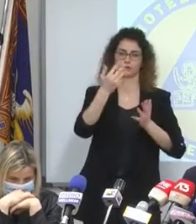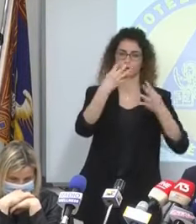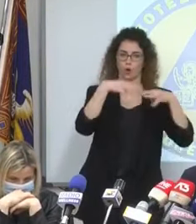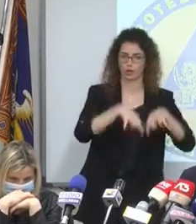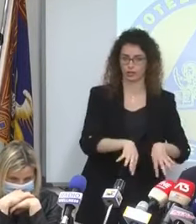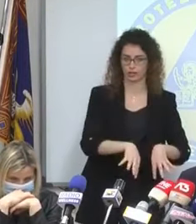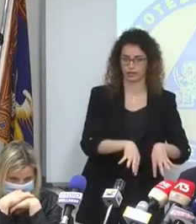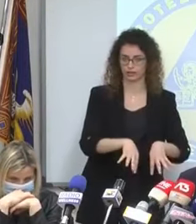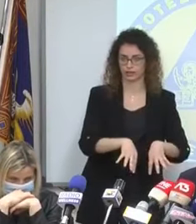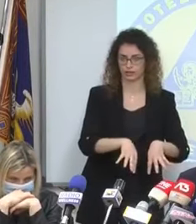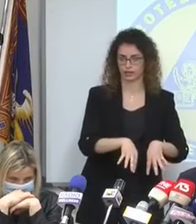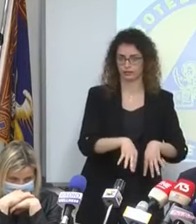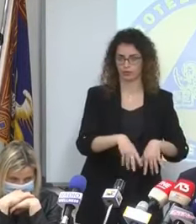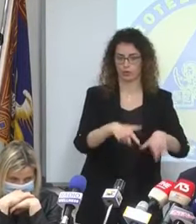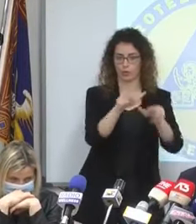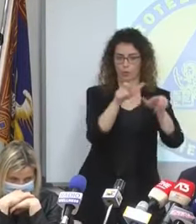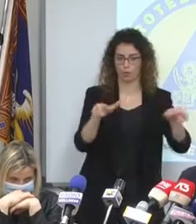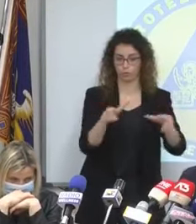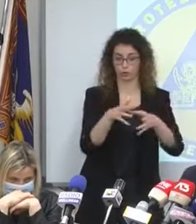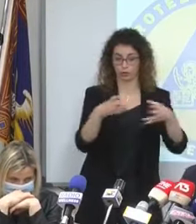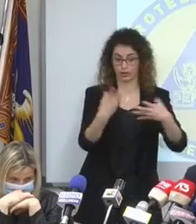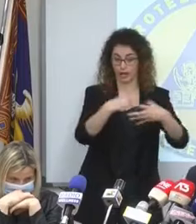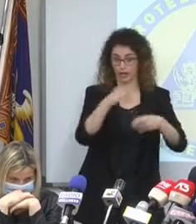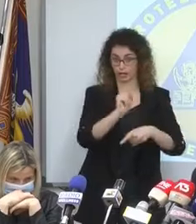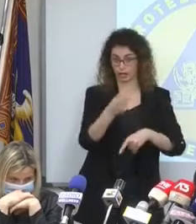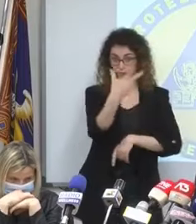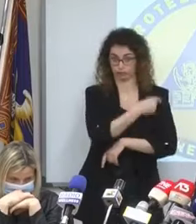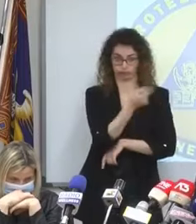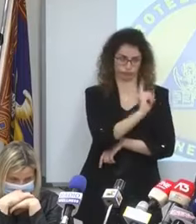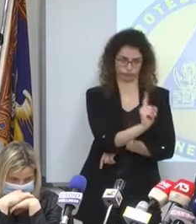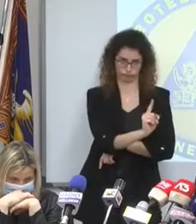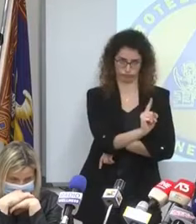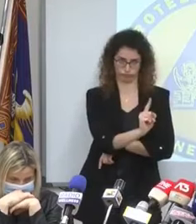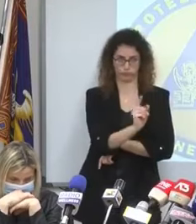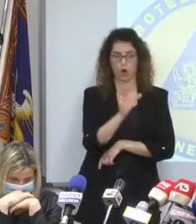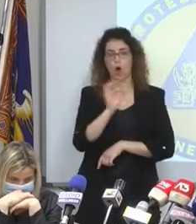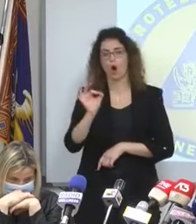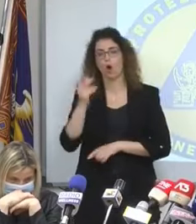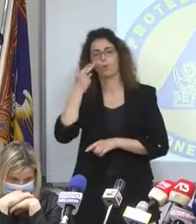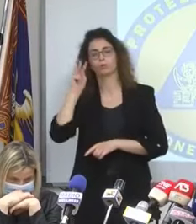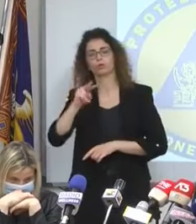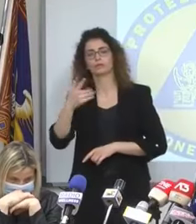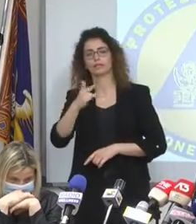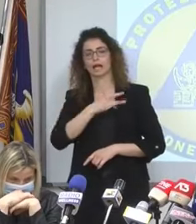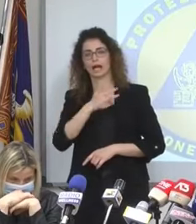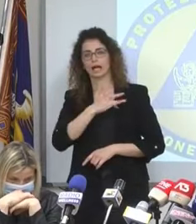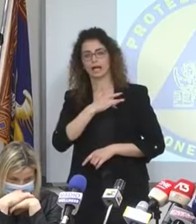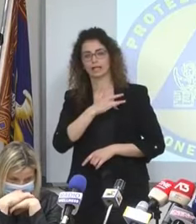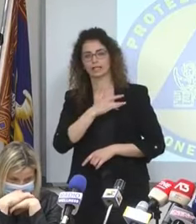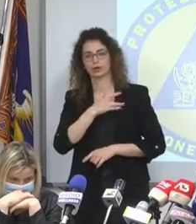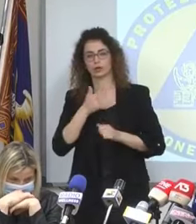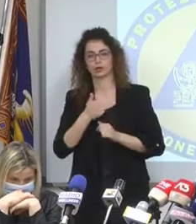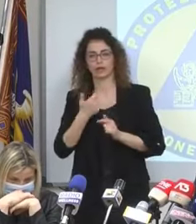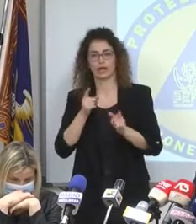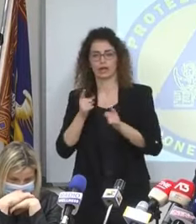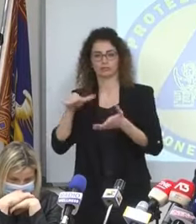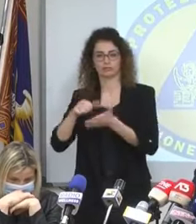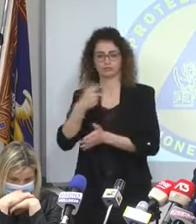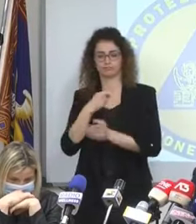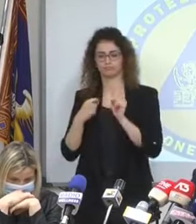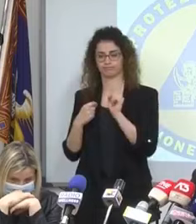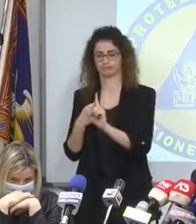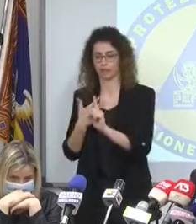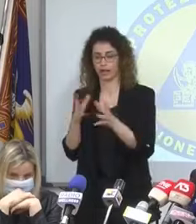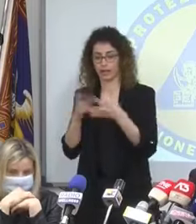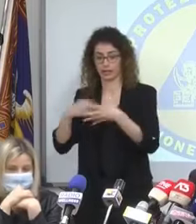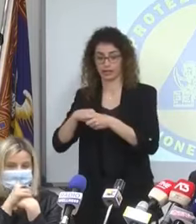non si vaccinano persone fuori dai target, o dal punto di vista etico, che si presenta a pretendere il vaccino se è fuori dai target, questo, a questo